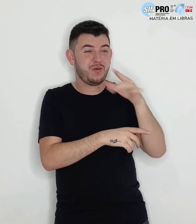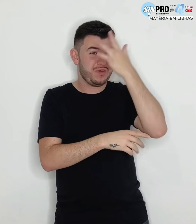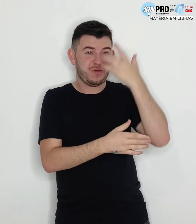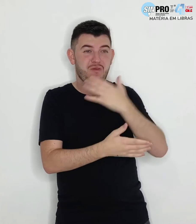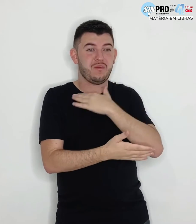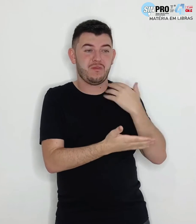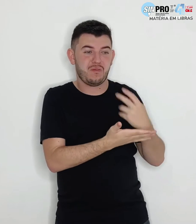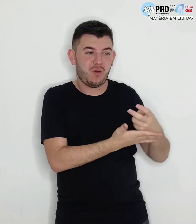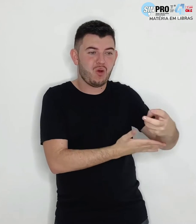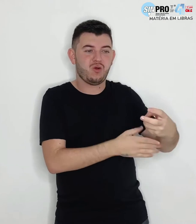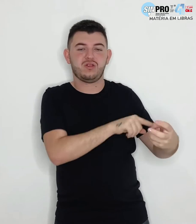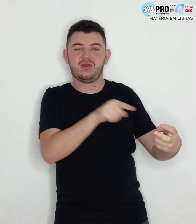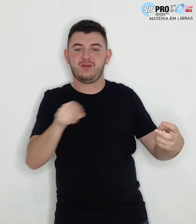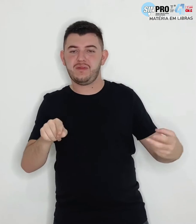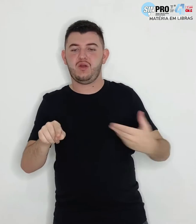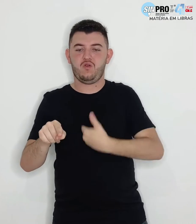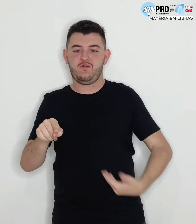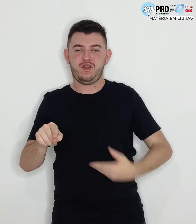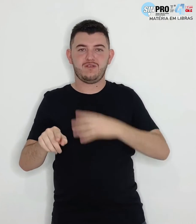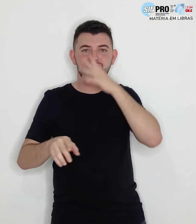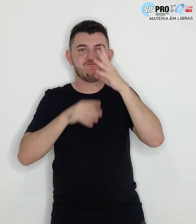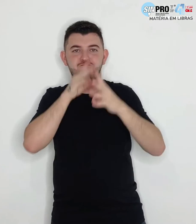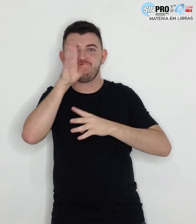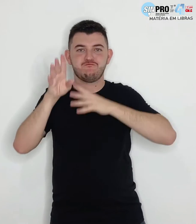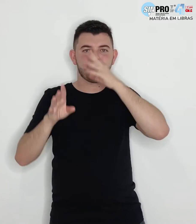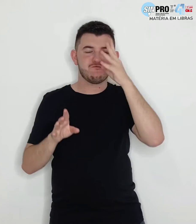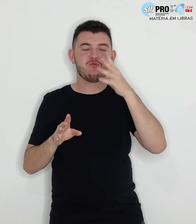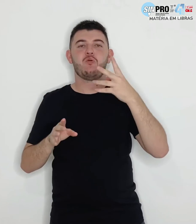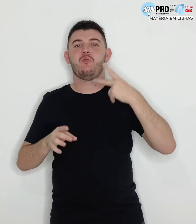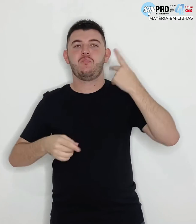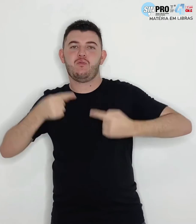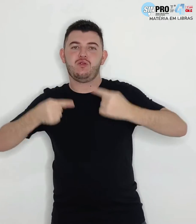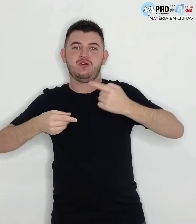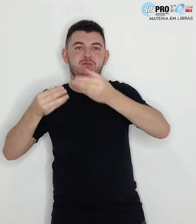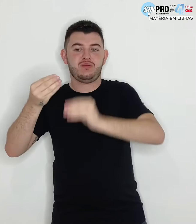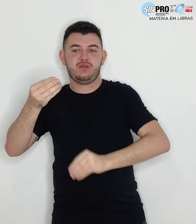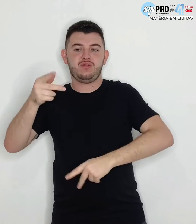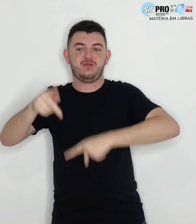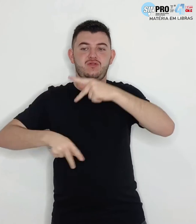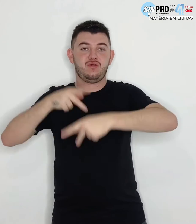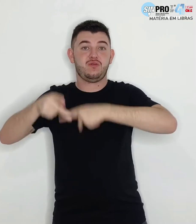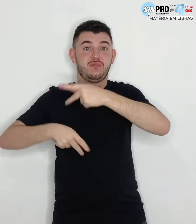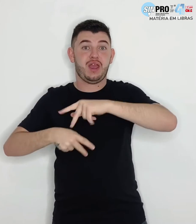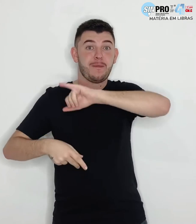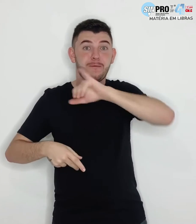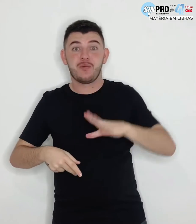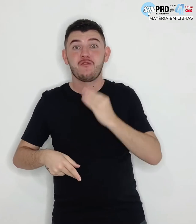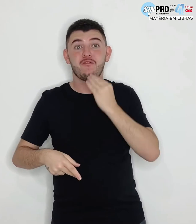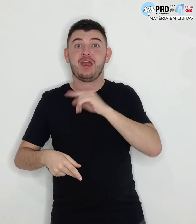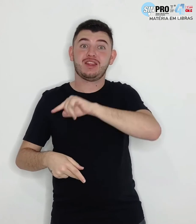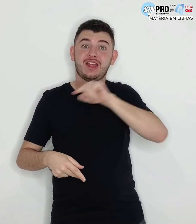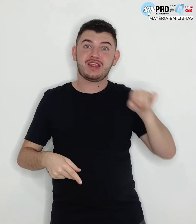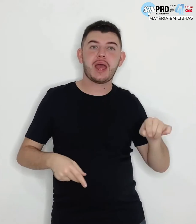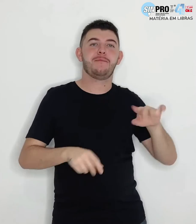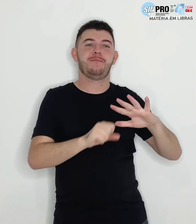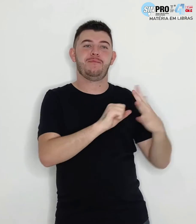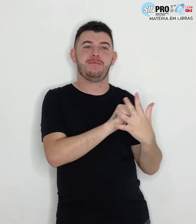com políticas antipovo que aprofunda os efeitos dessa pandemia ao mesmo tempo que utiliza dela para